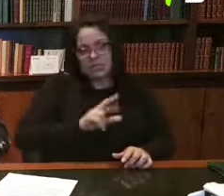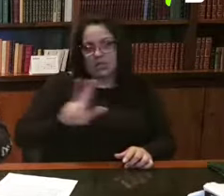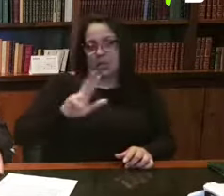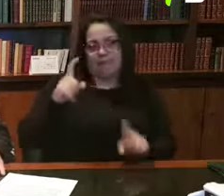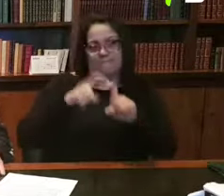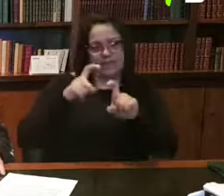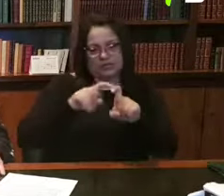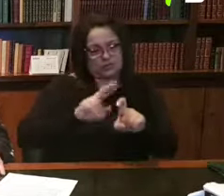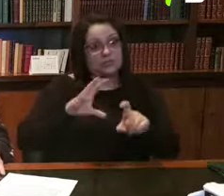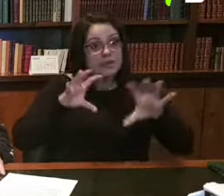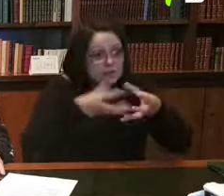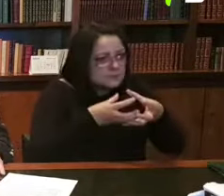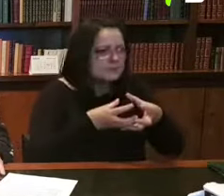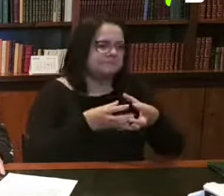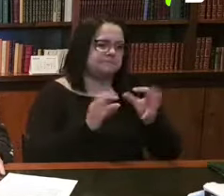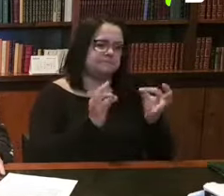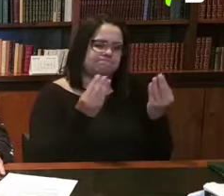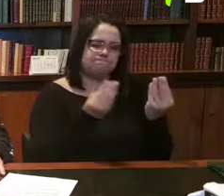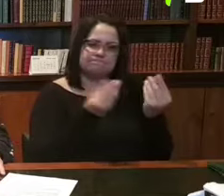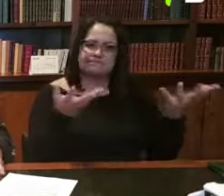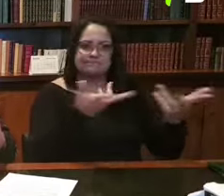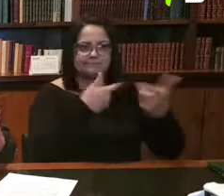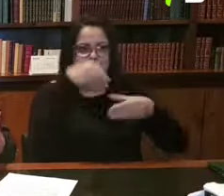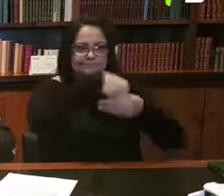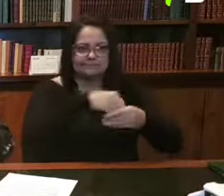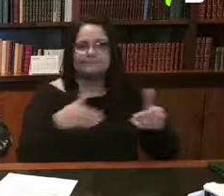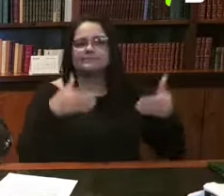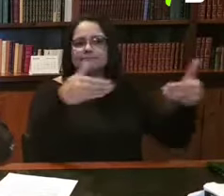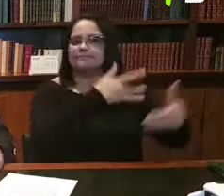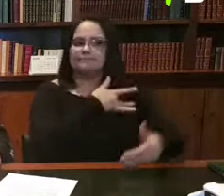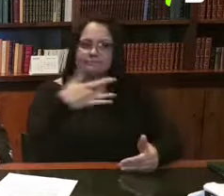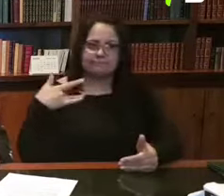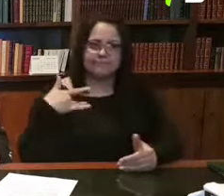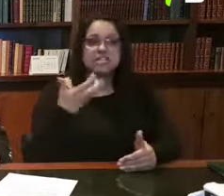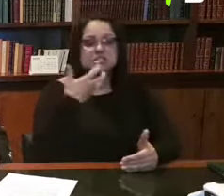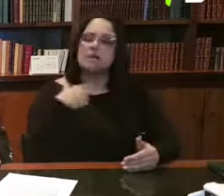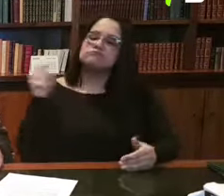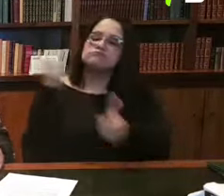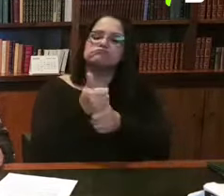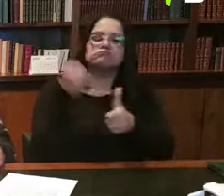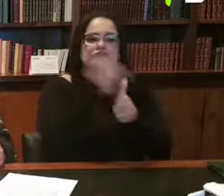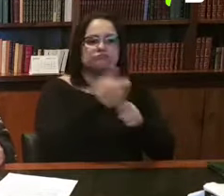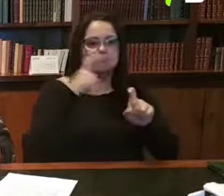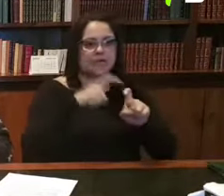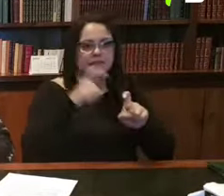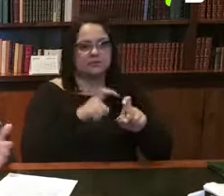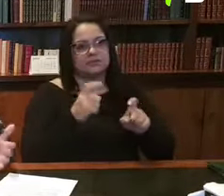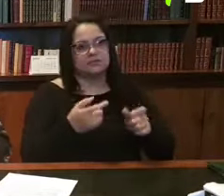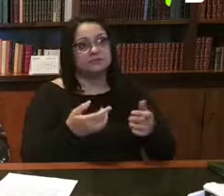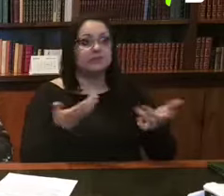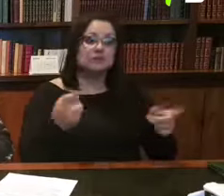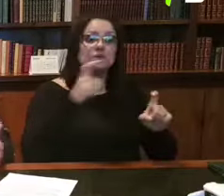mas ele tá com uma equipe fantástica dentro nisso é saúde e muito que era que te coloque lá um médico tá e